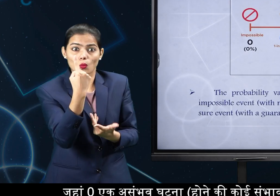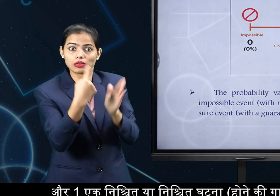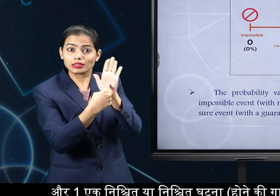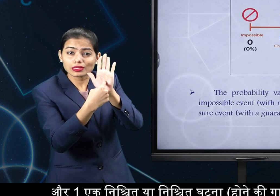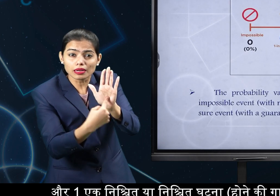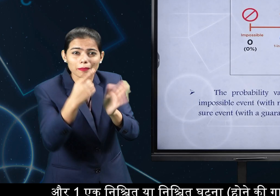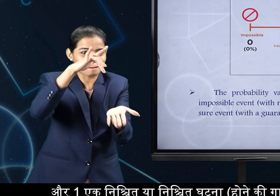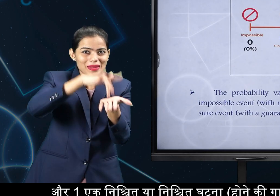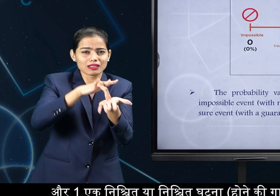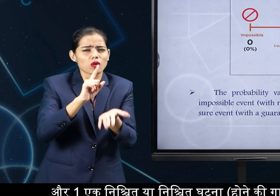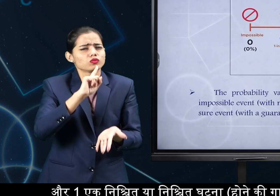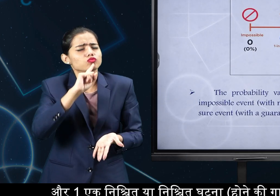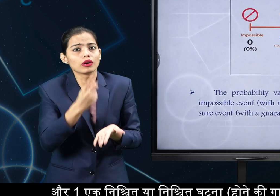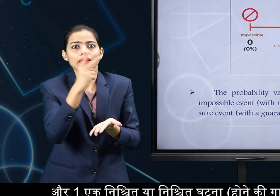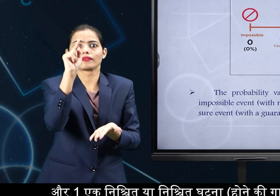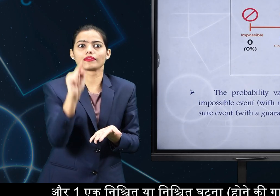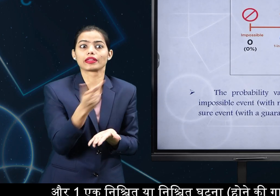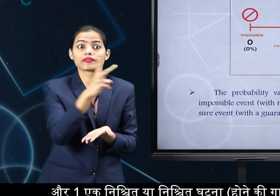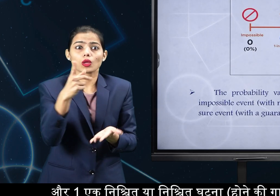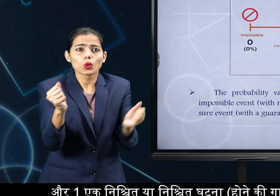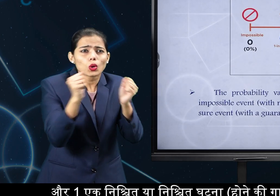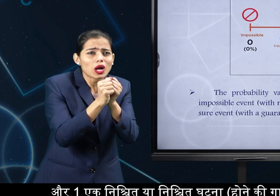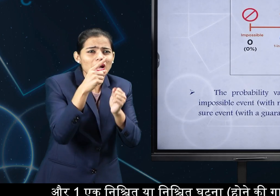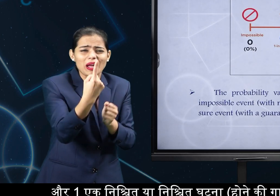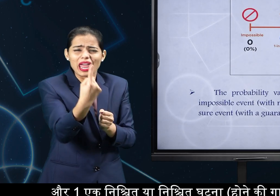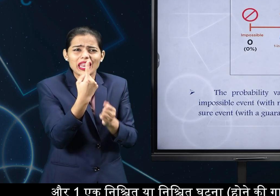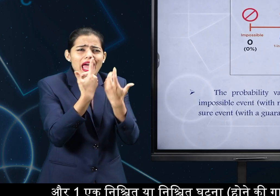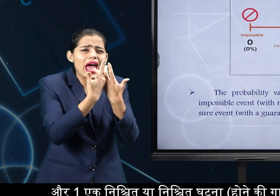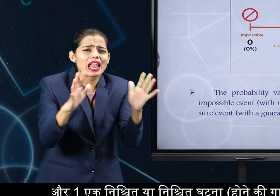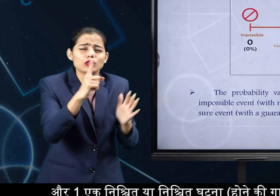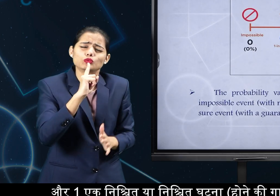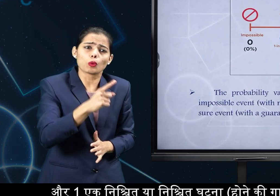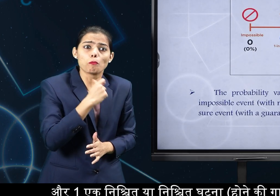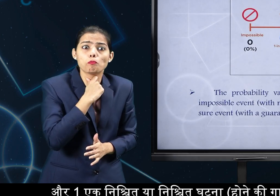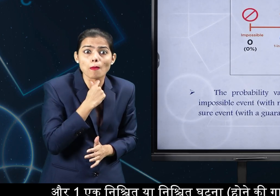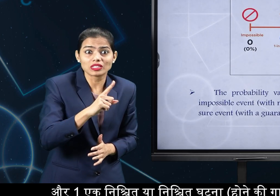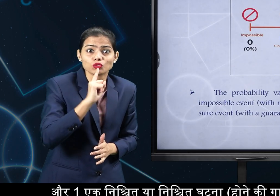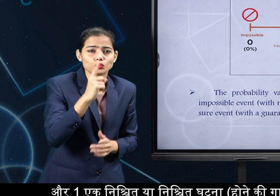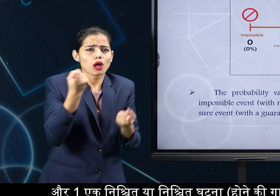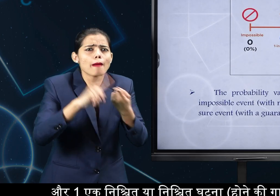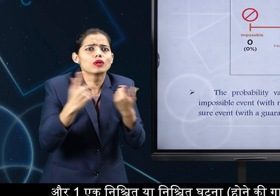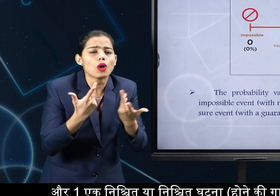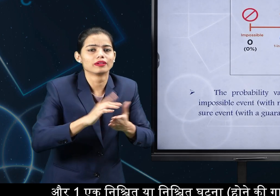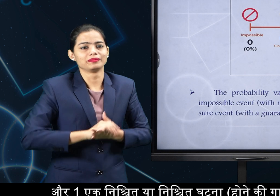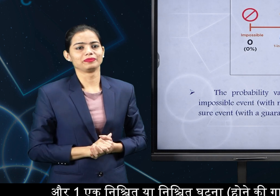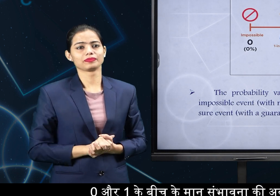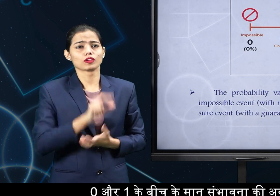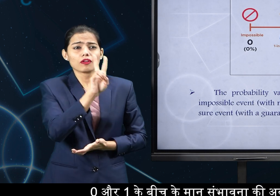और 1 निश्चित या निश्चित घटना होने की गारंटी के साथ का प्रतिनिधित्व करता है। 0